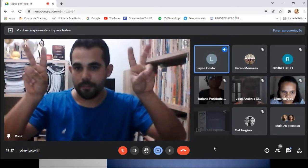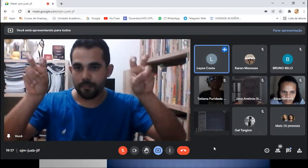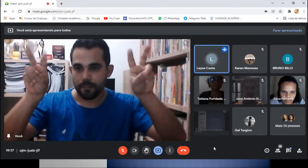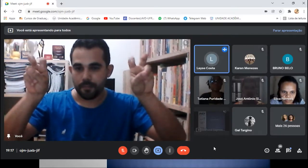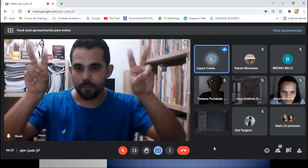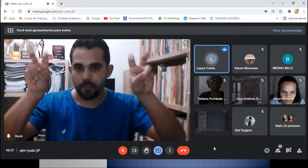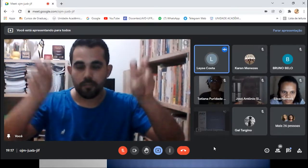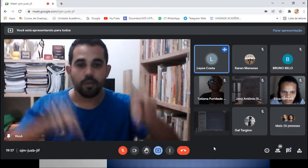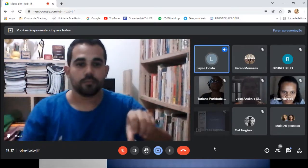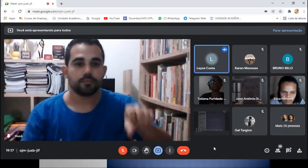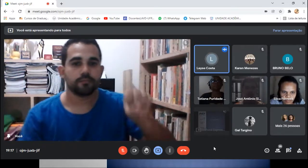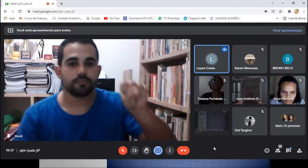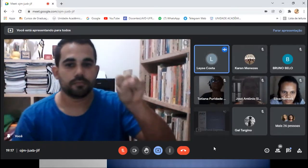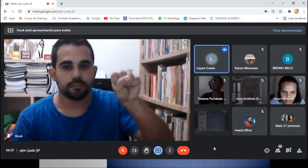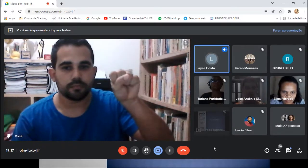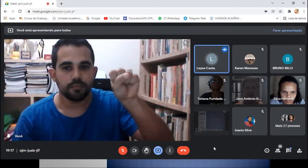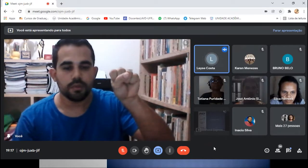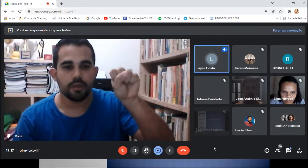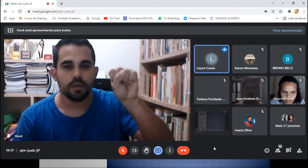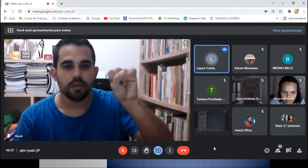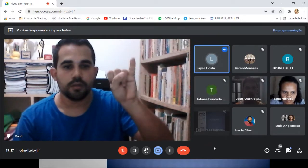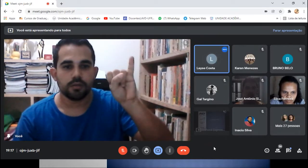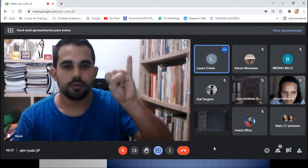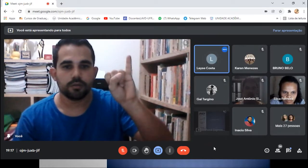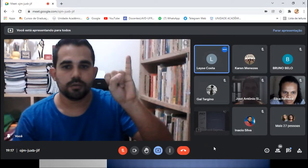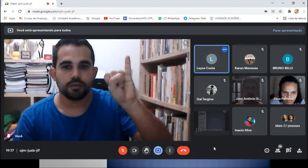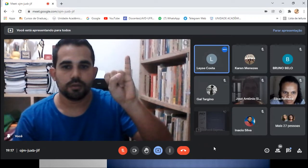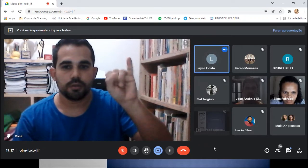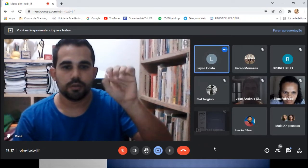Agora, né, o tema que a gente vai trabalhar